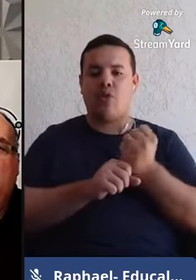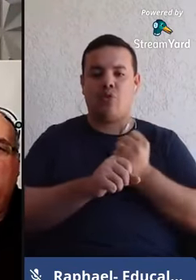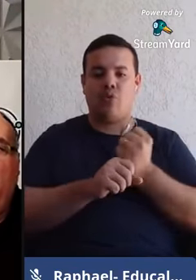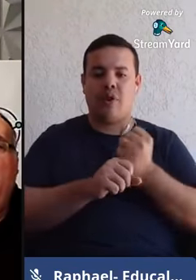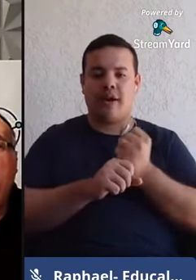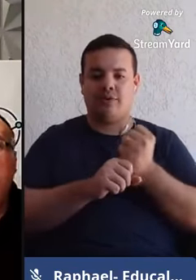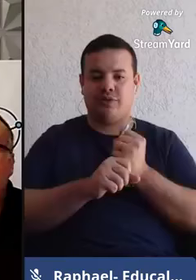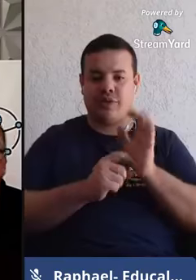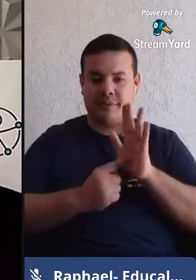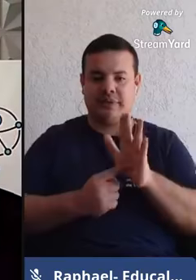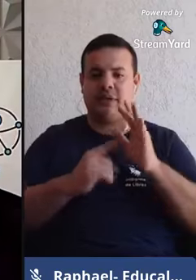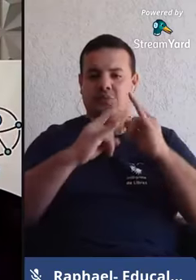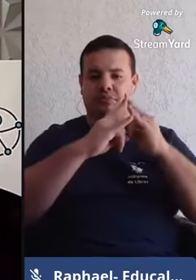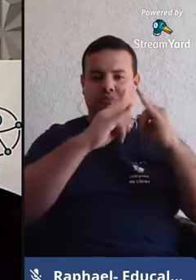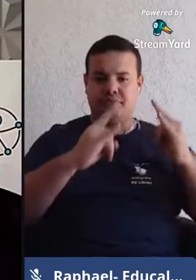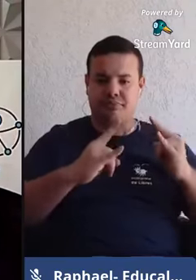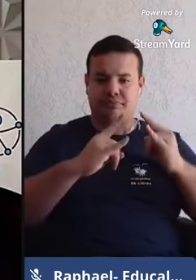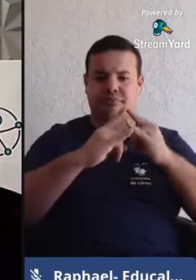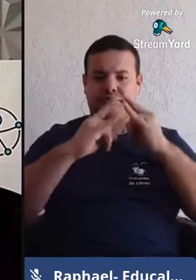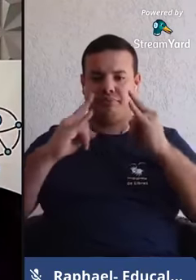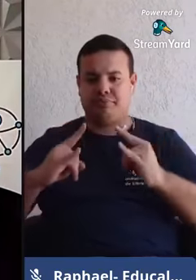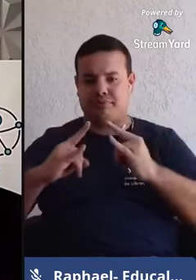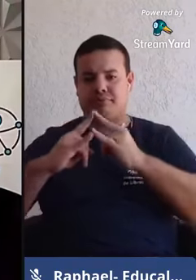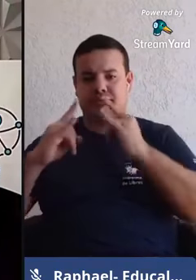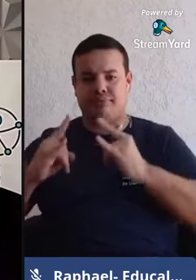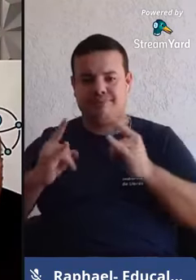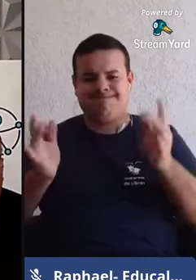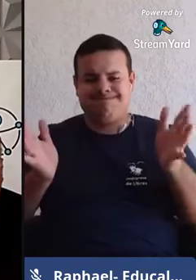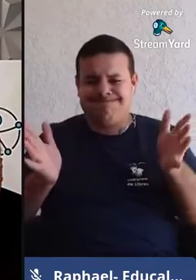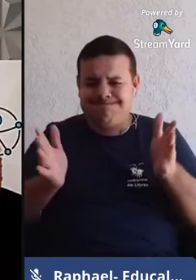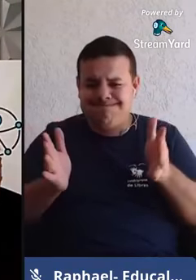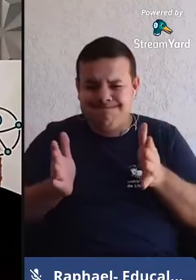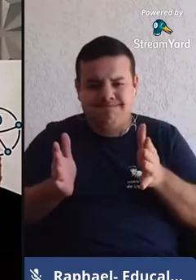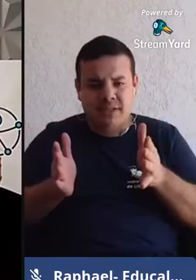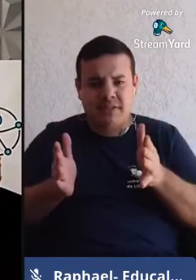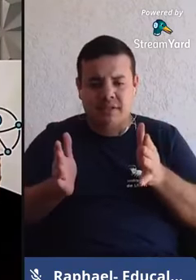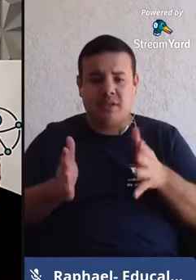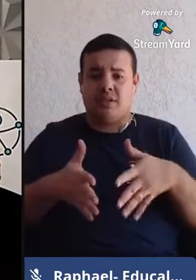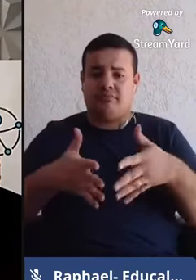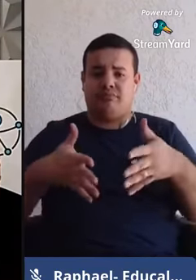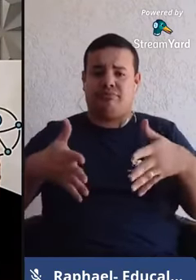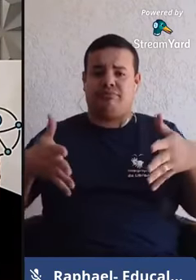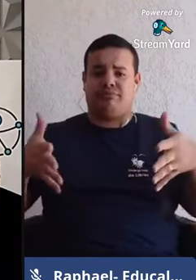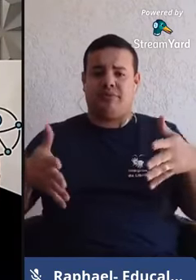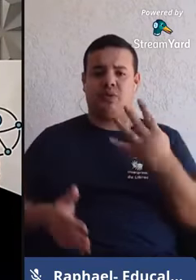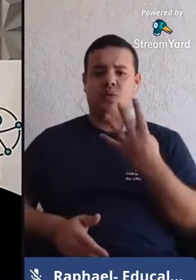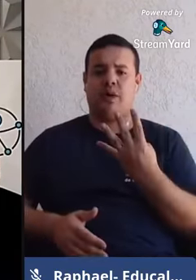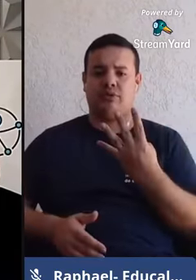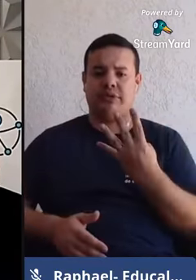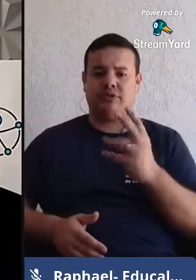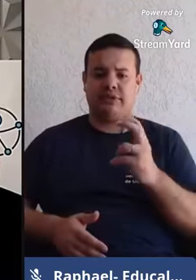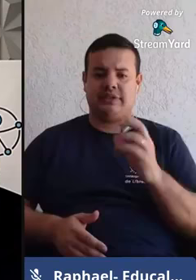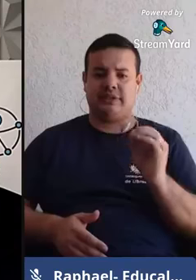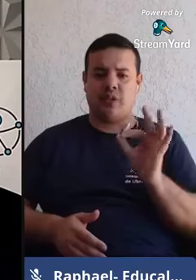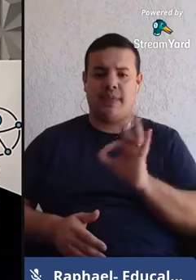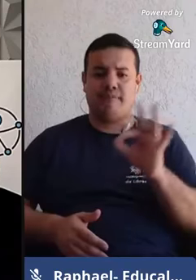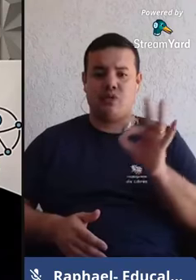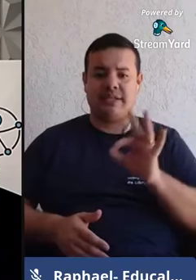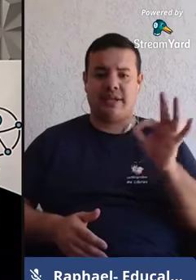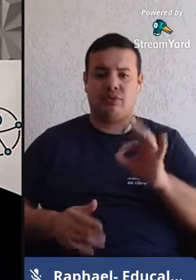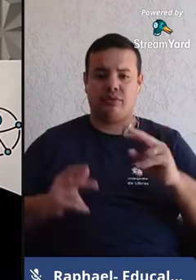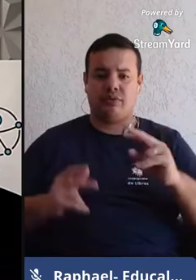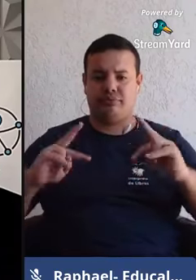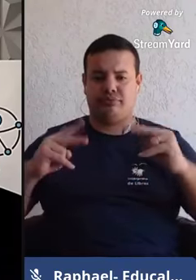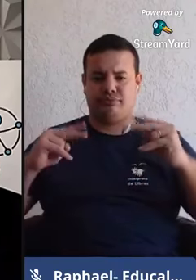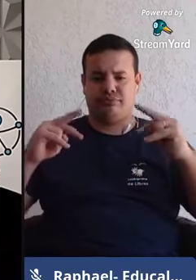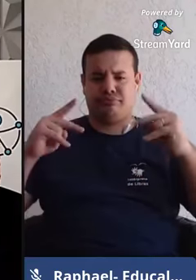tendas individuais, depois já não dava mais, não cabia. Você tem uma noção, crescemos 450% em 6 anos.